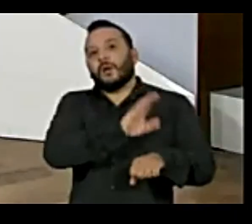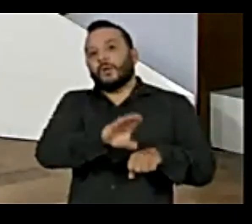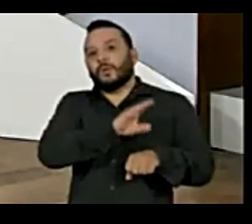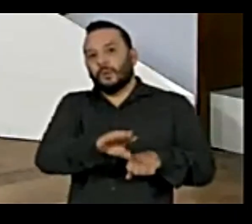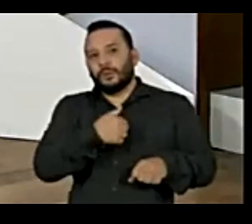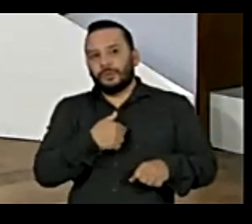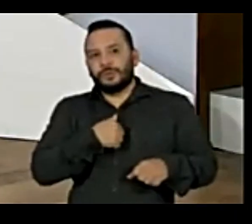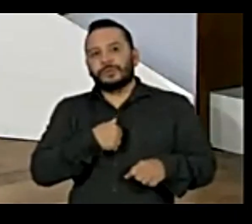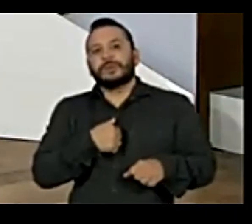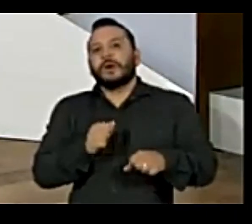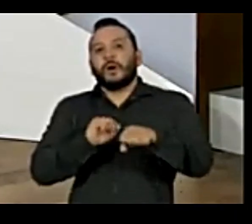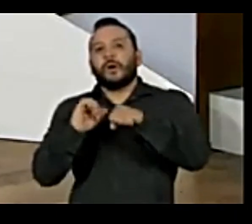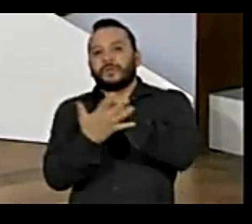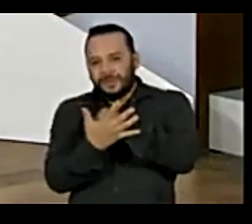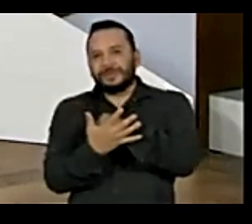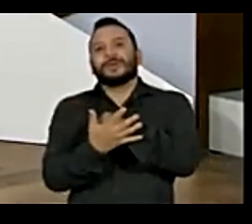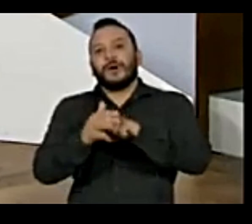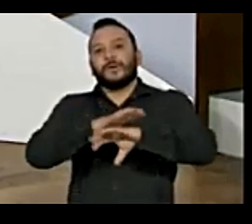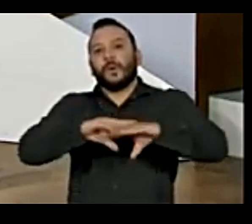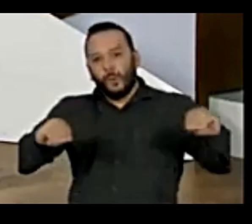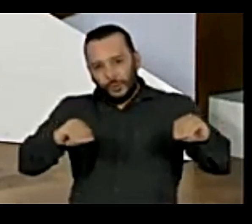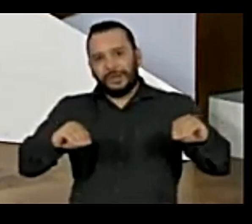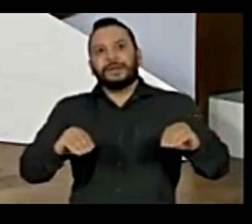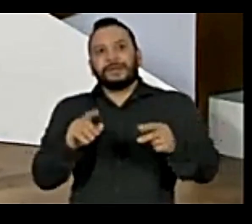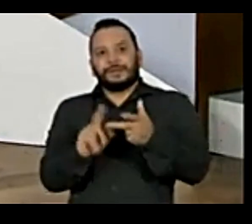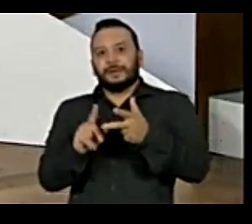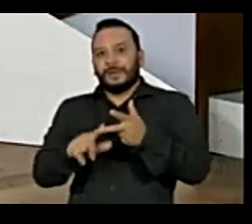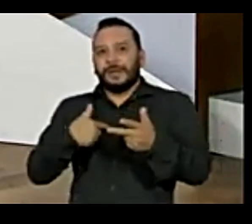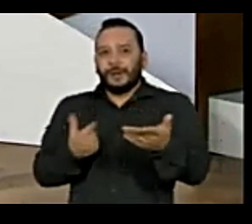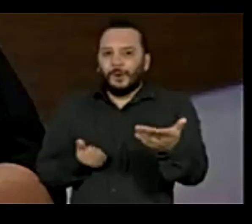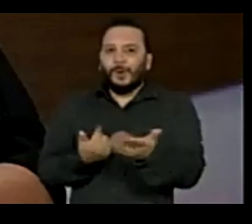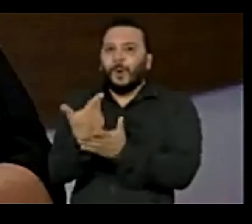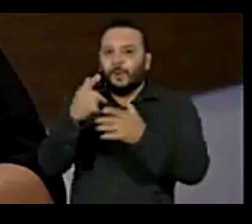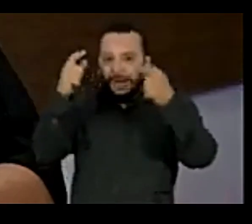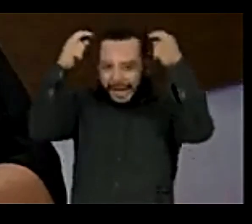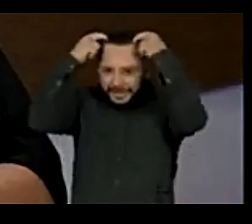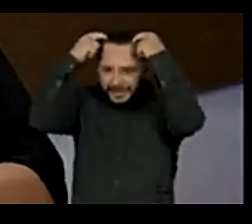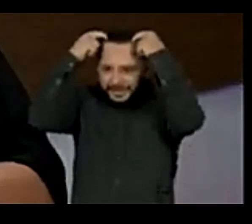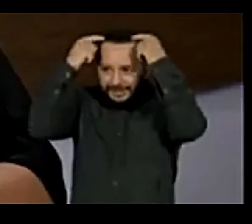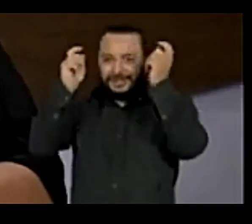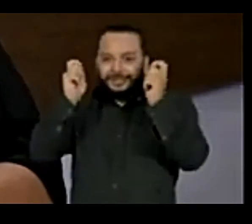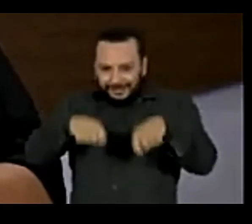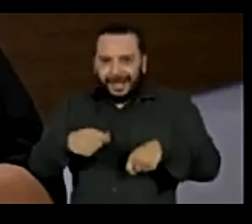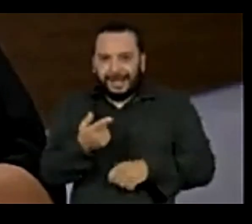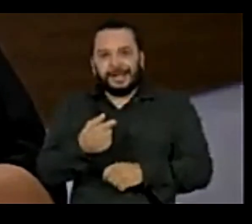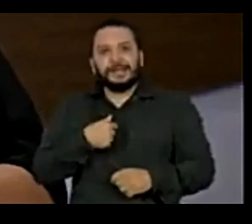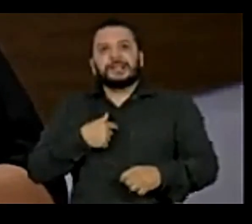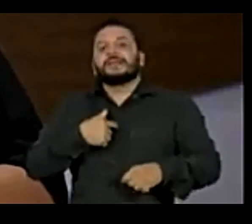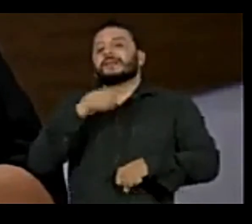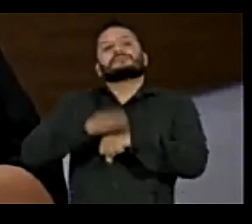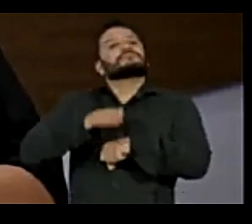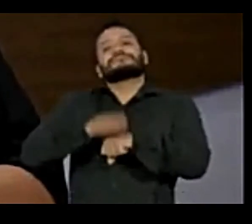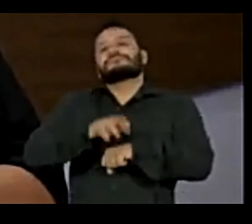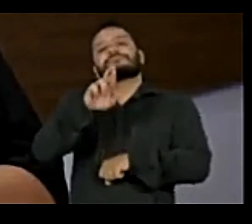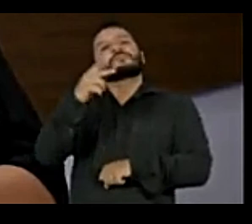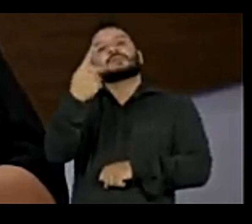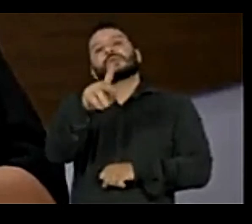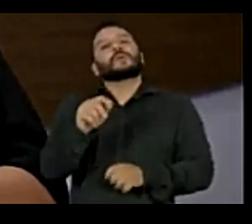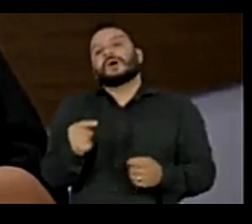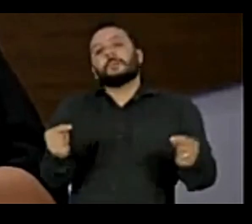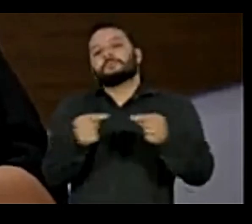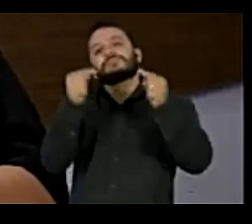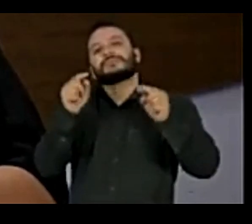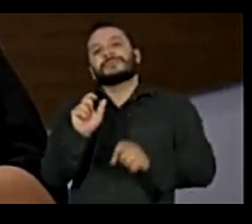encontrar a cura da Covid ou comprar a Disney. E eu queria saber de você o que cabe ao Felipe Neto.